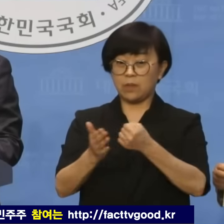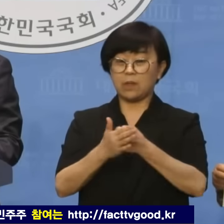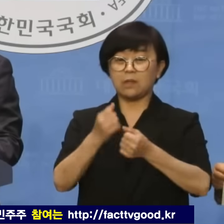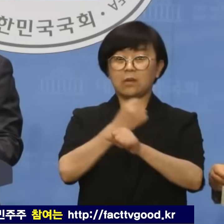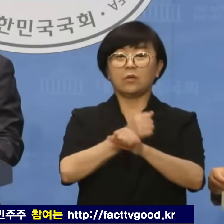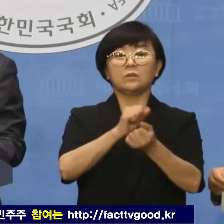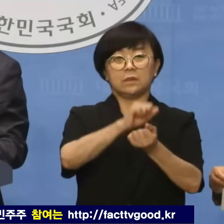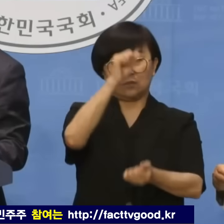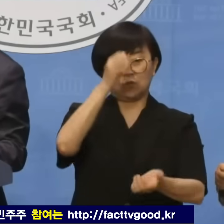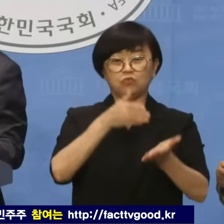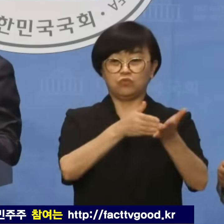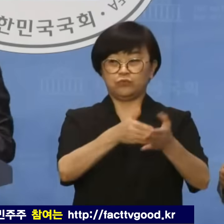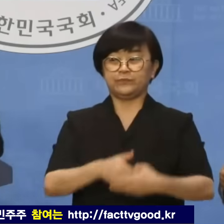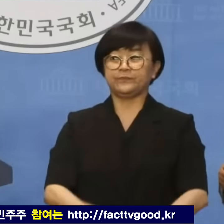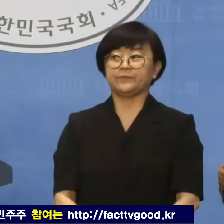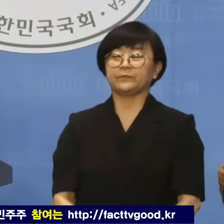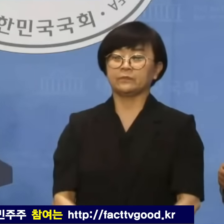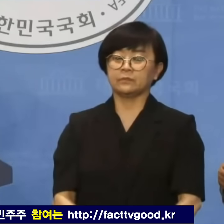영장 청구입니다.